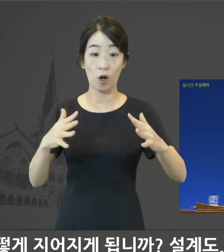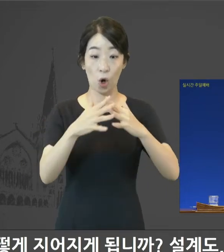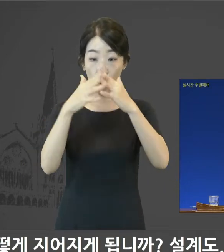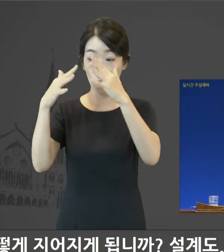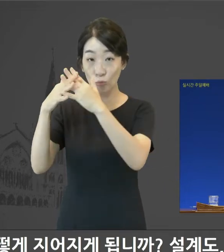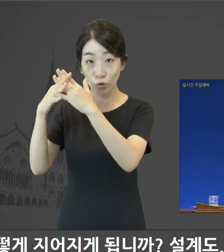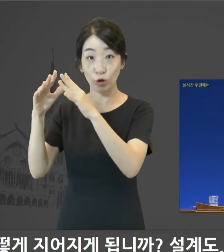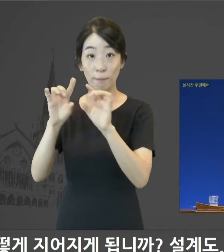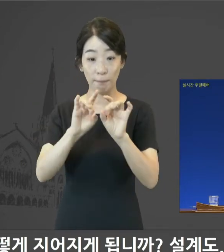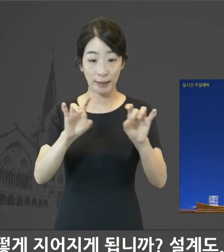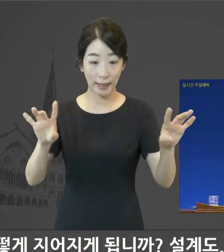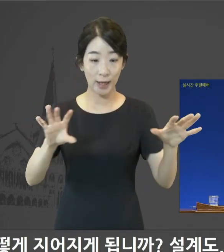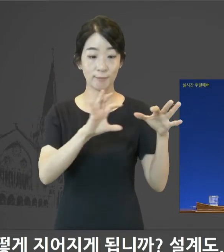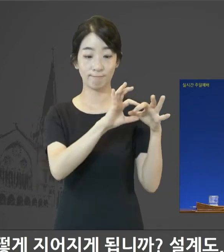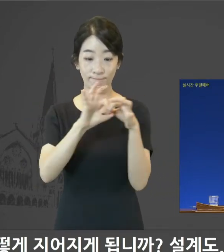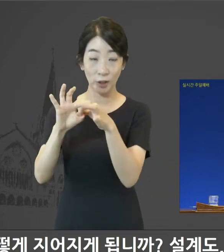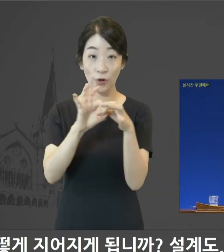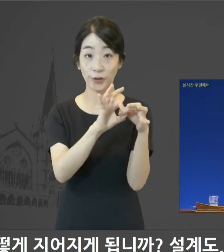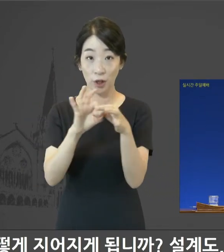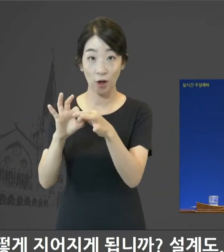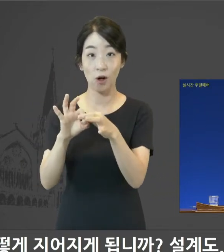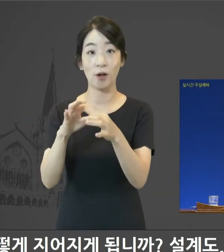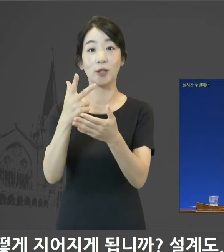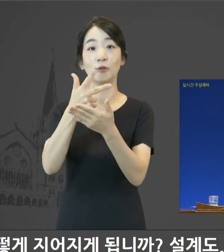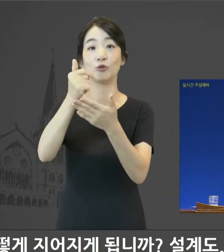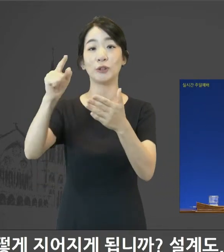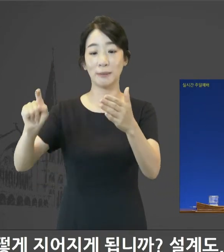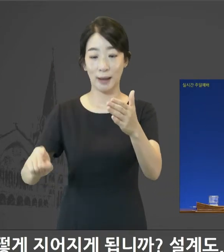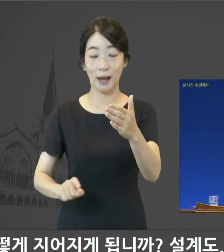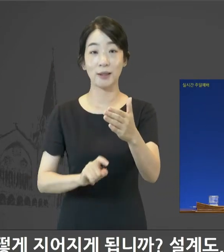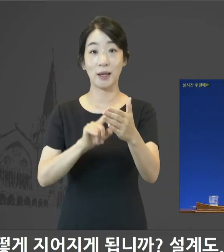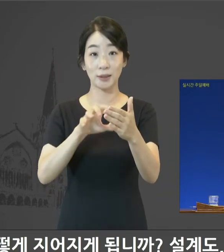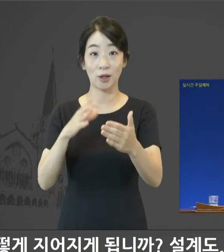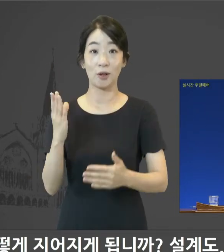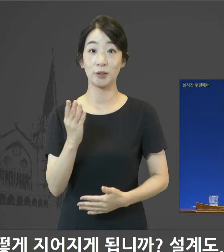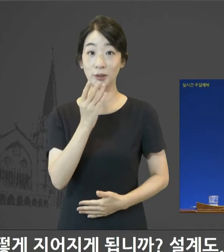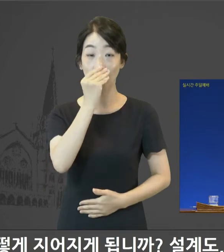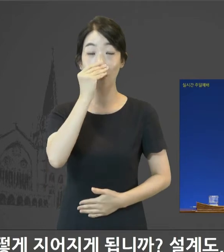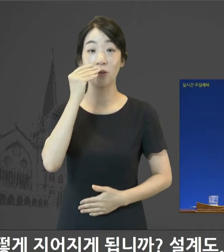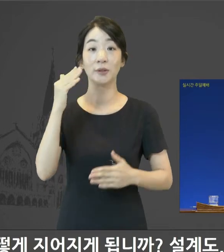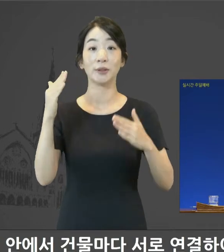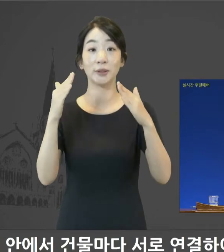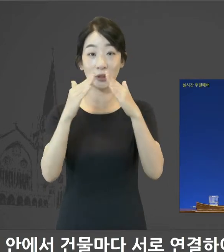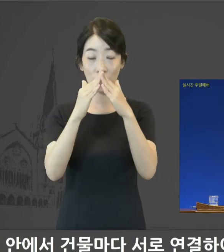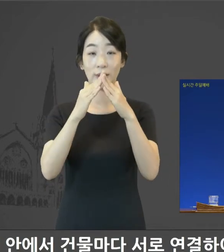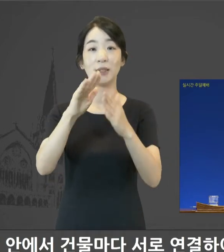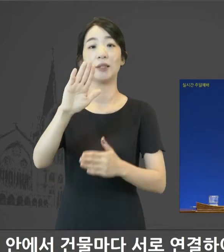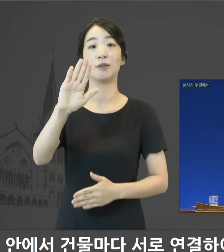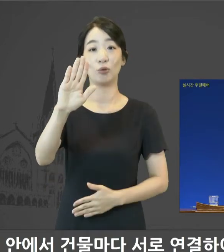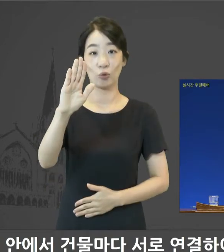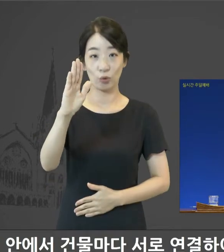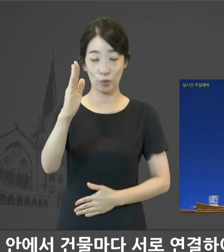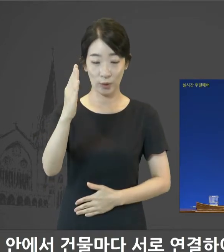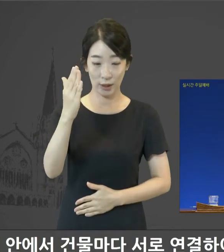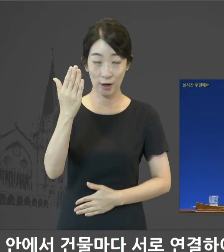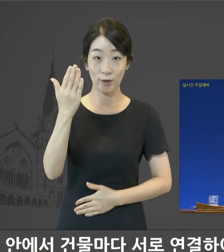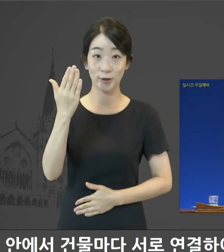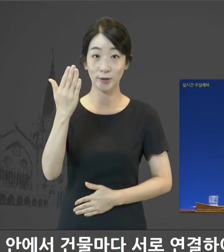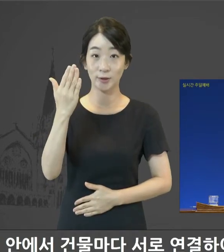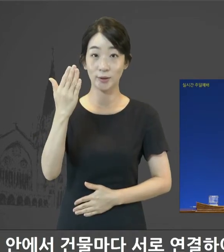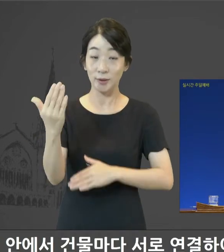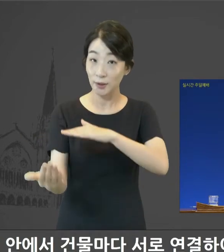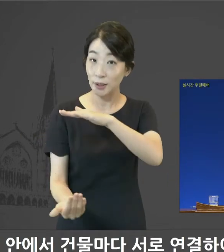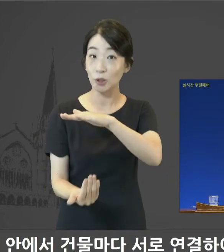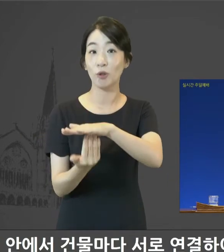서로 연결하여 주 안에서 성전이 되어가고, 되어가고는 좀 평이한 번역인데